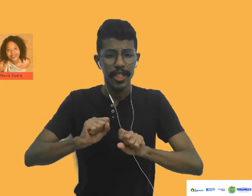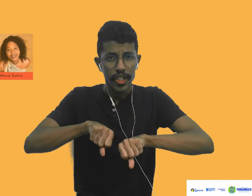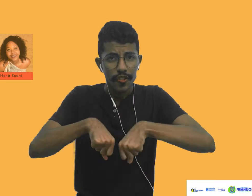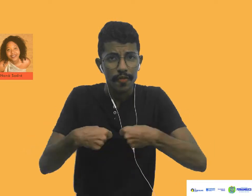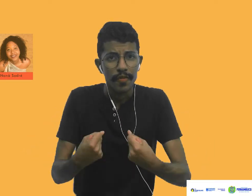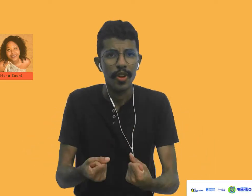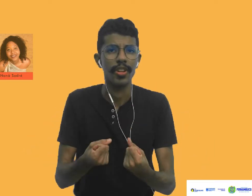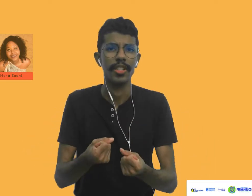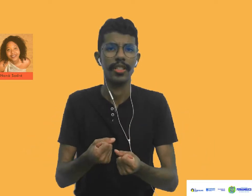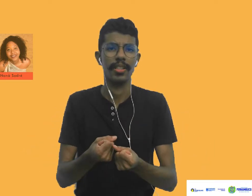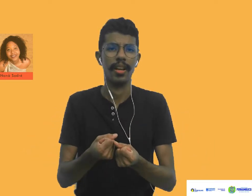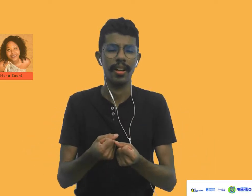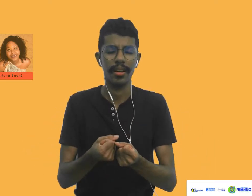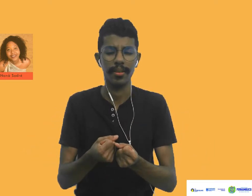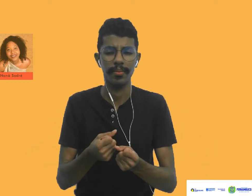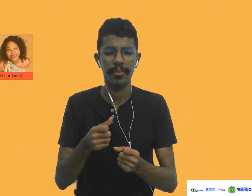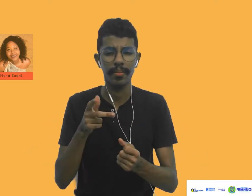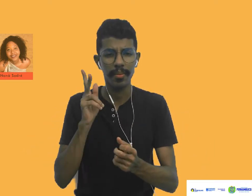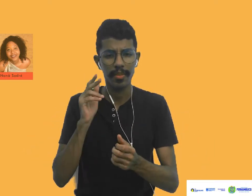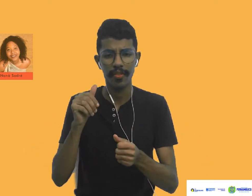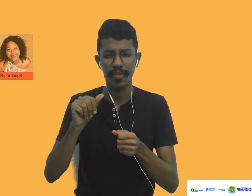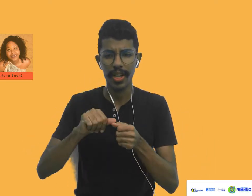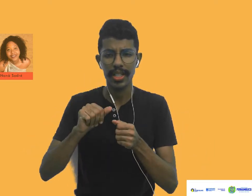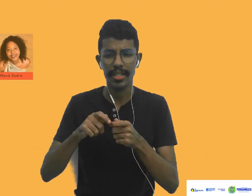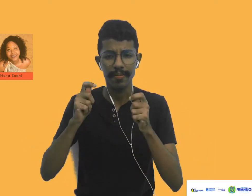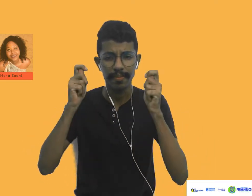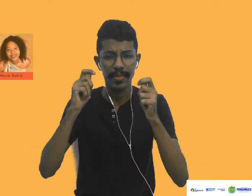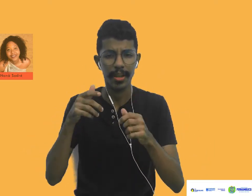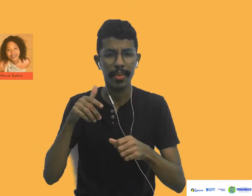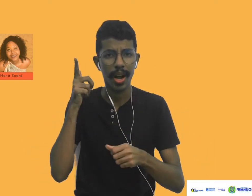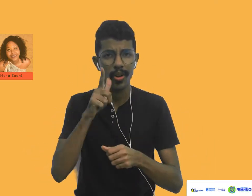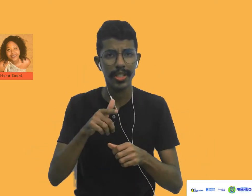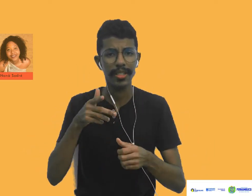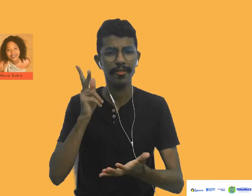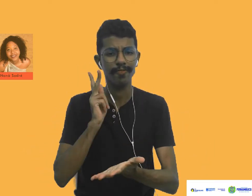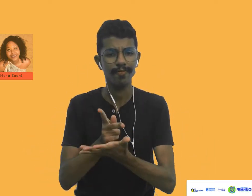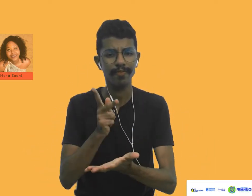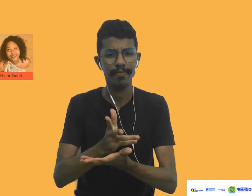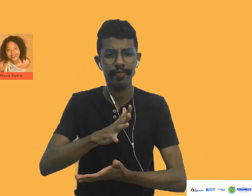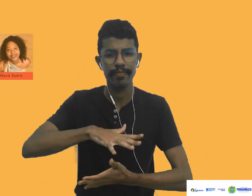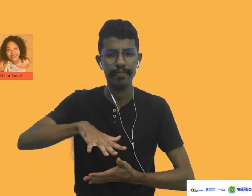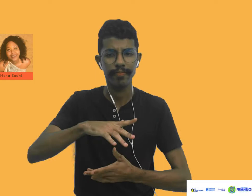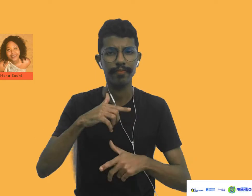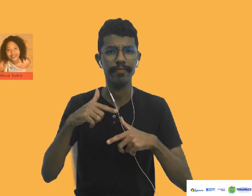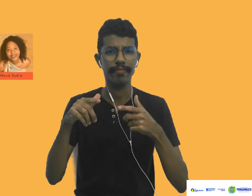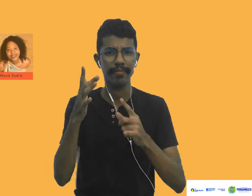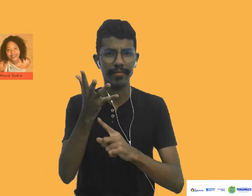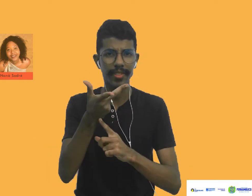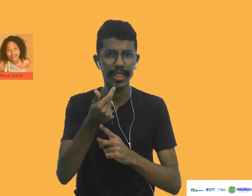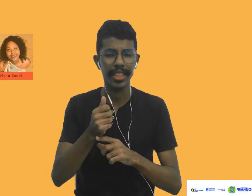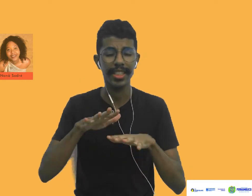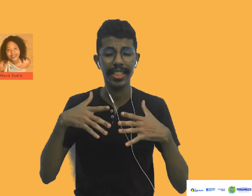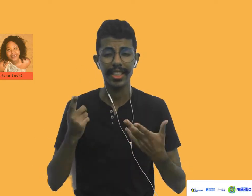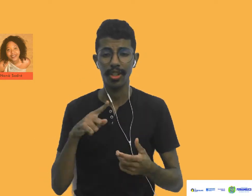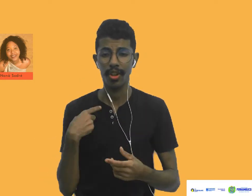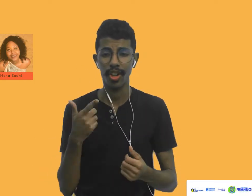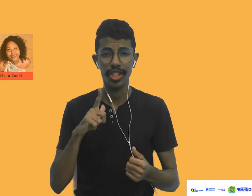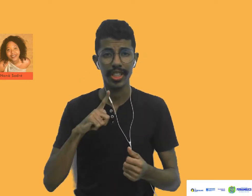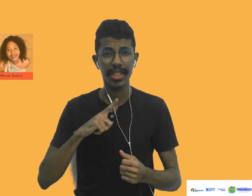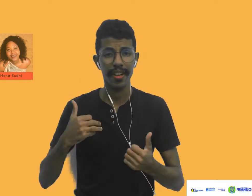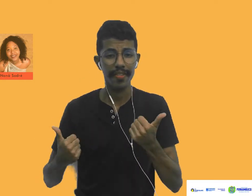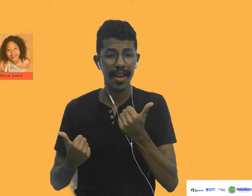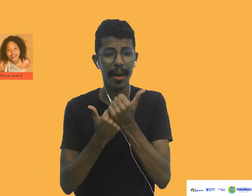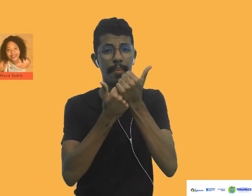prol do espaço, né? Para poder manter o espaço, né? E aí nós tivemos assim o apoio de pessoas assim que nós